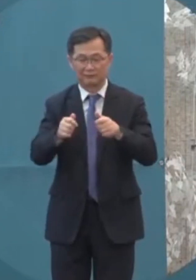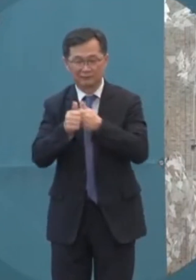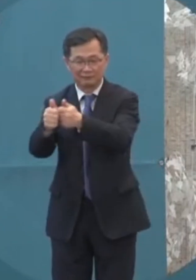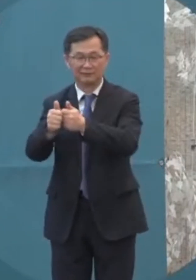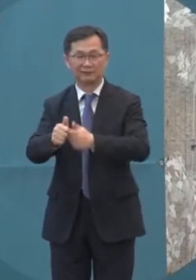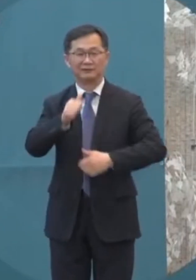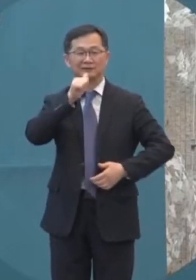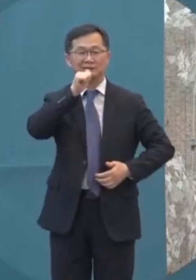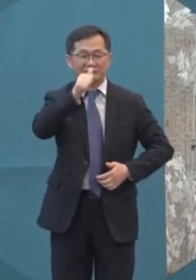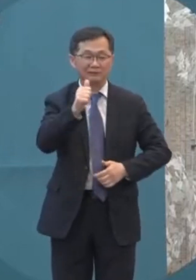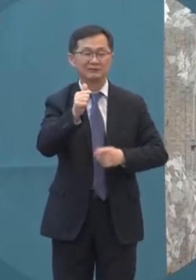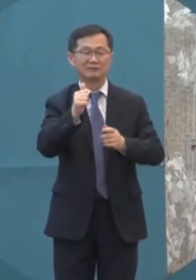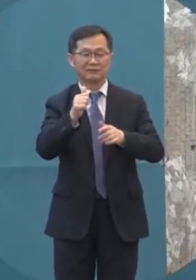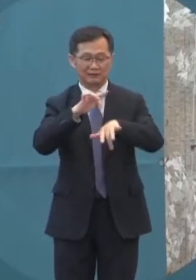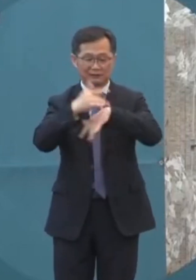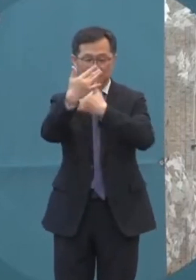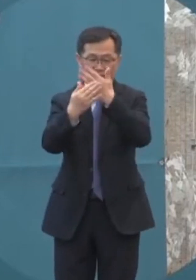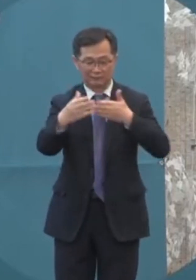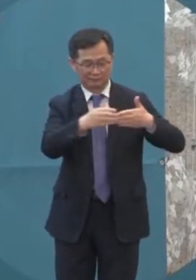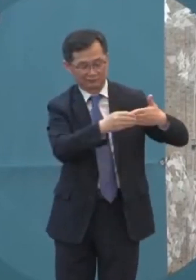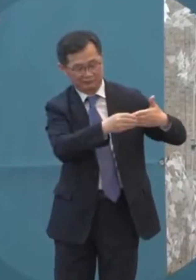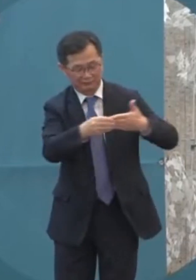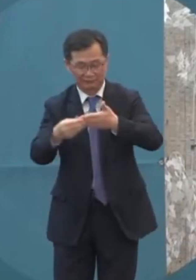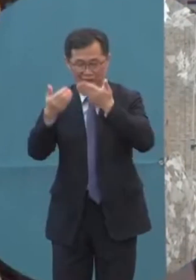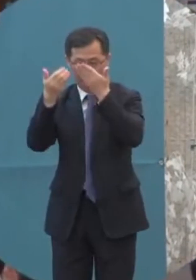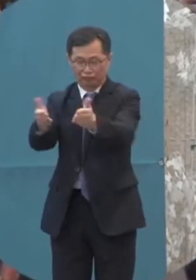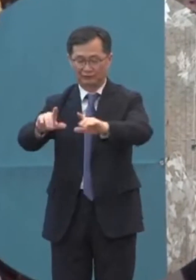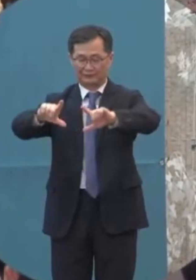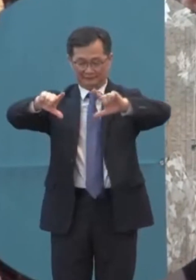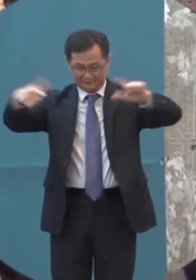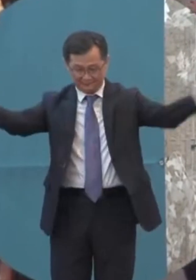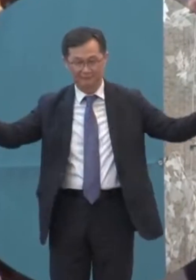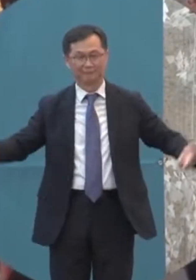절대로 지옥으로 안내하지 않겠습니다.